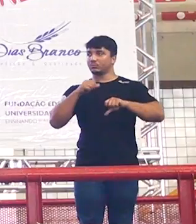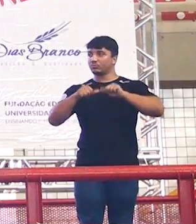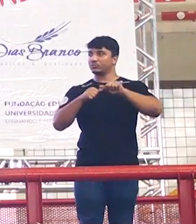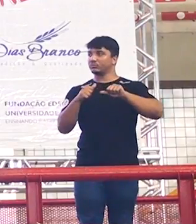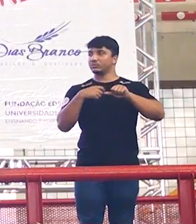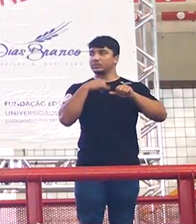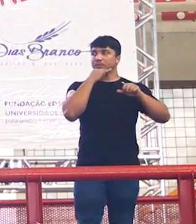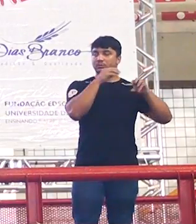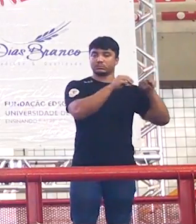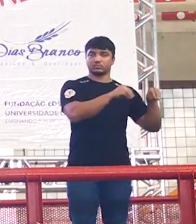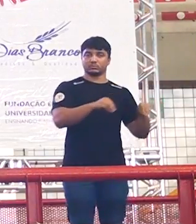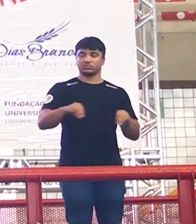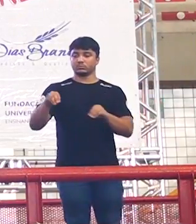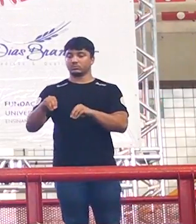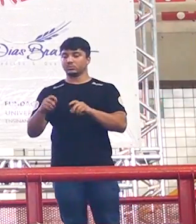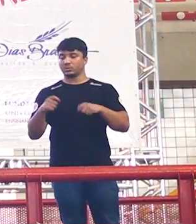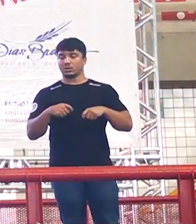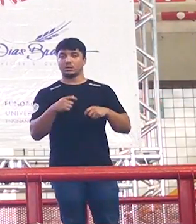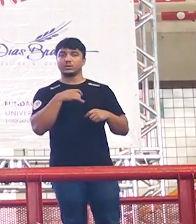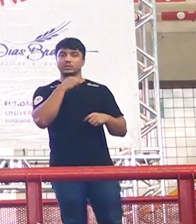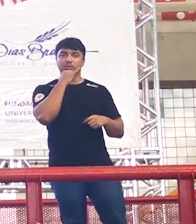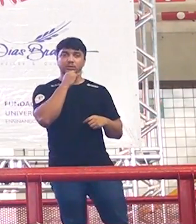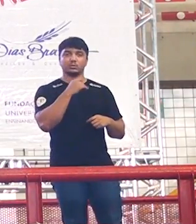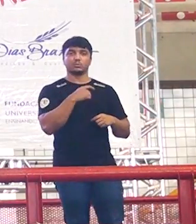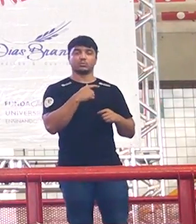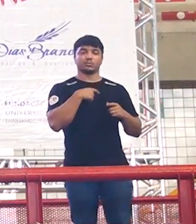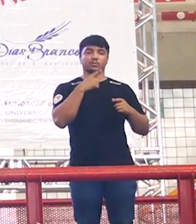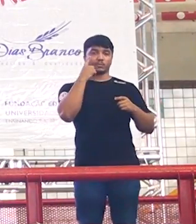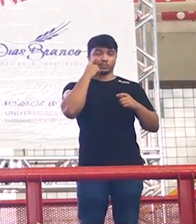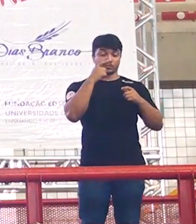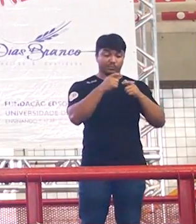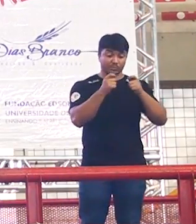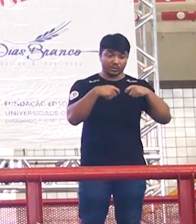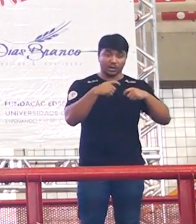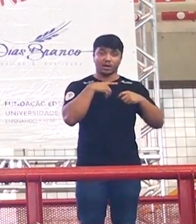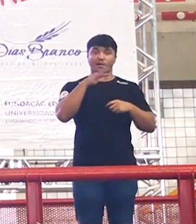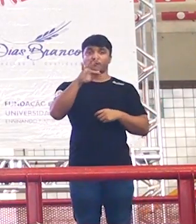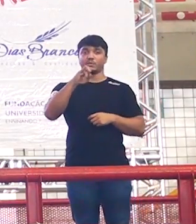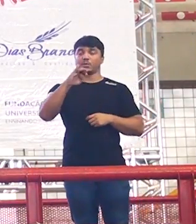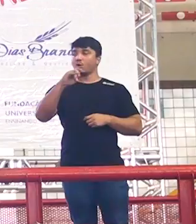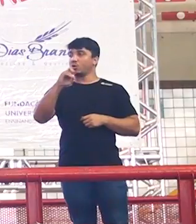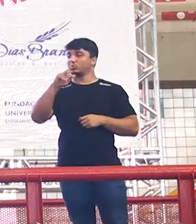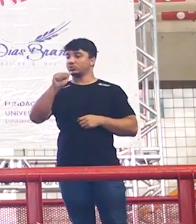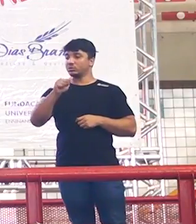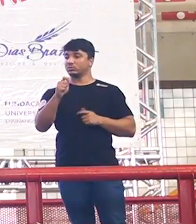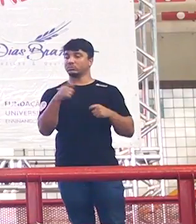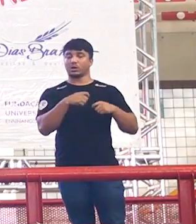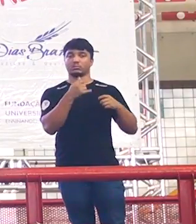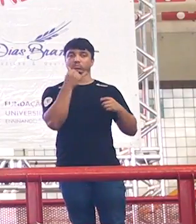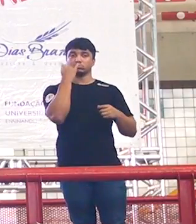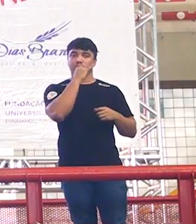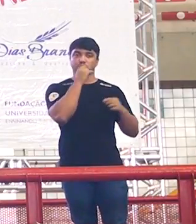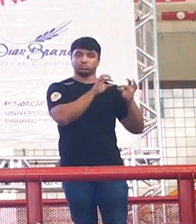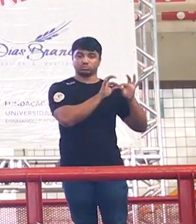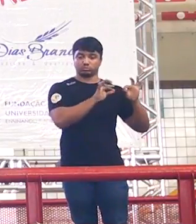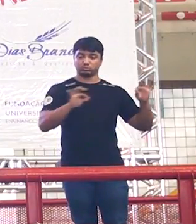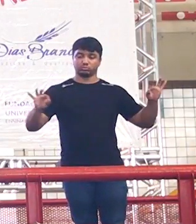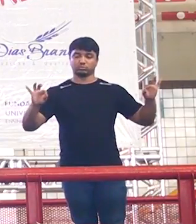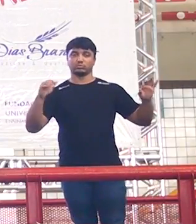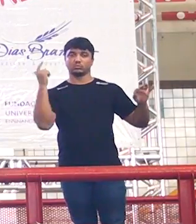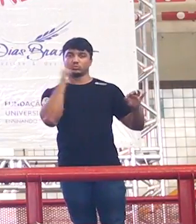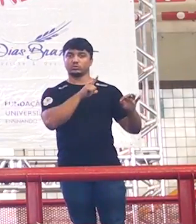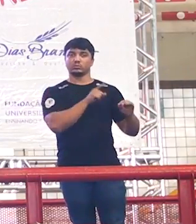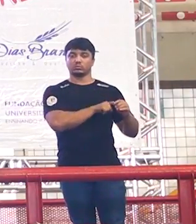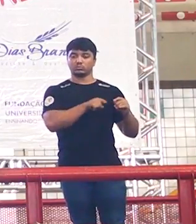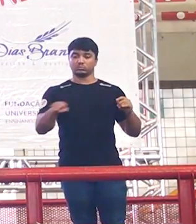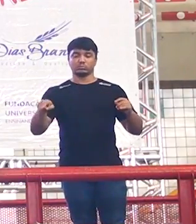transportar energia. Eu posso ter um fio, eu posso ter fibra ótica, que vai conduzir a energia de um lado para o outro. Eu não